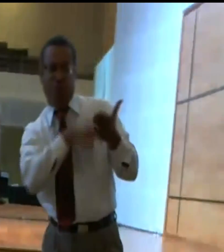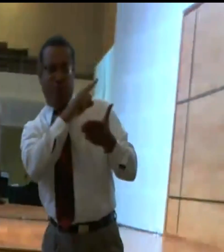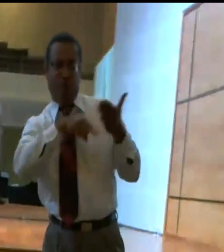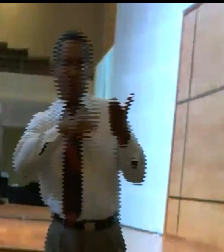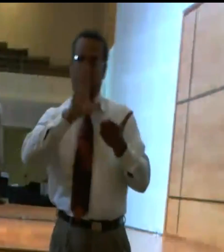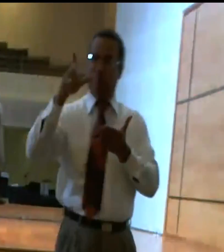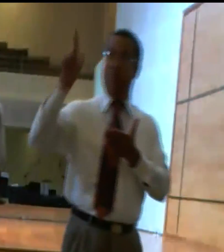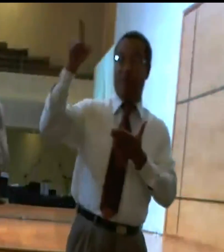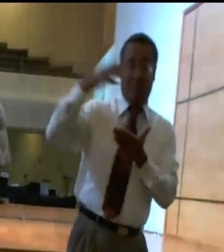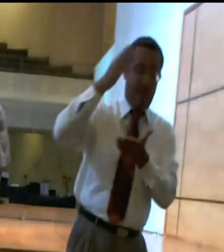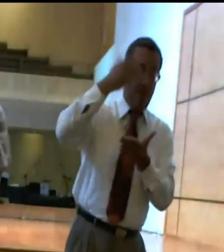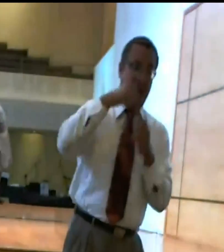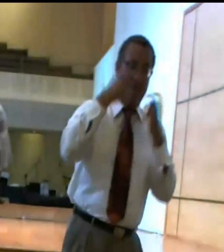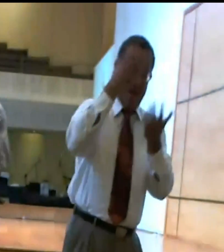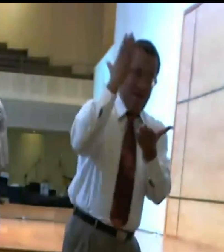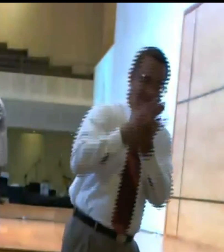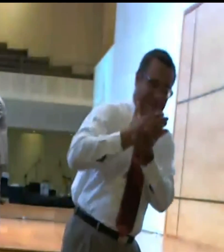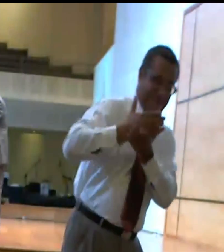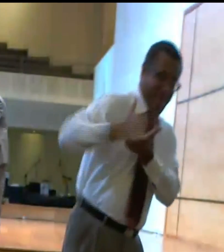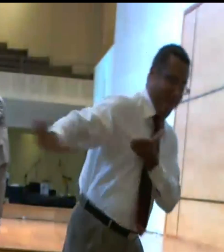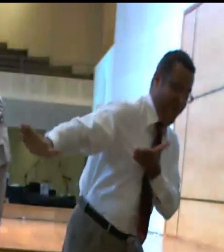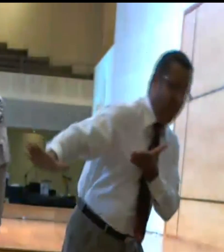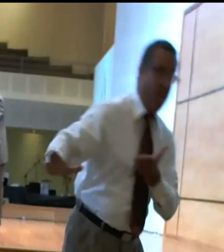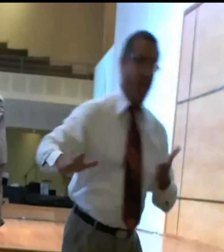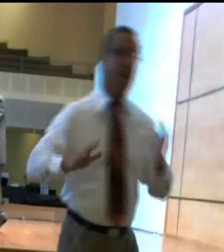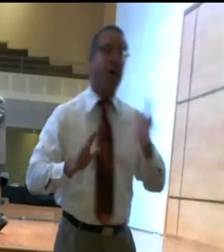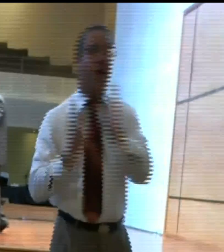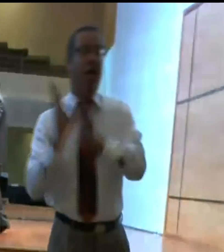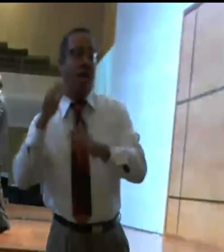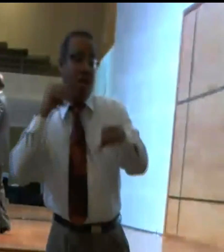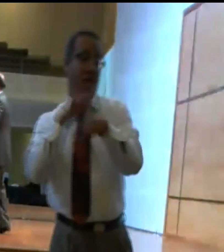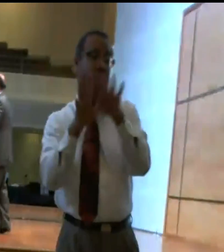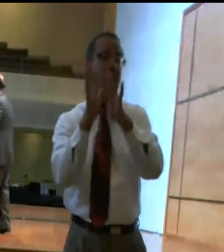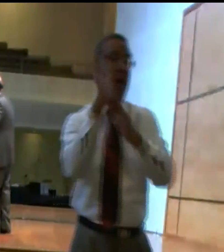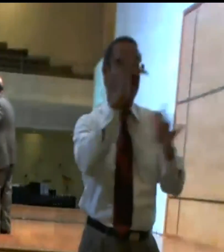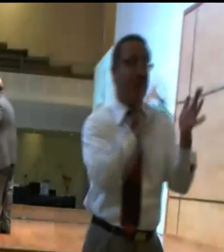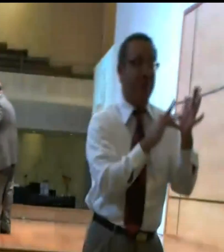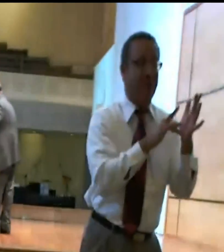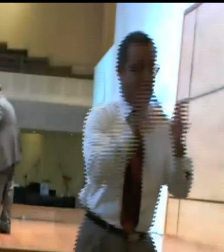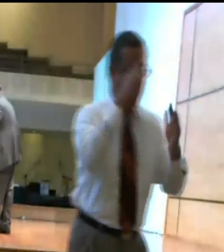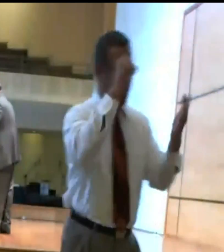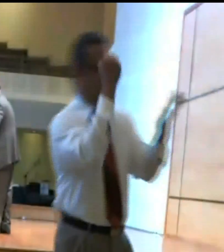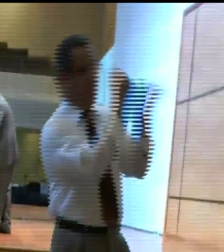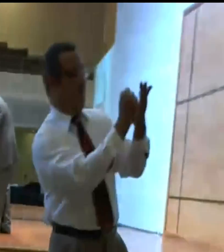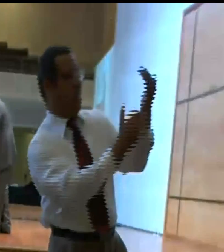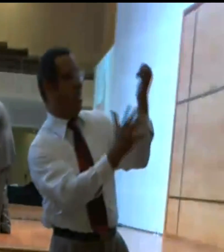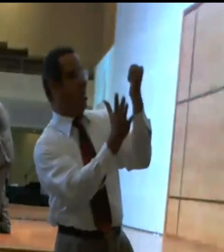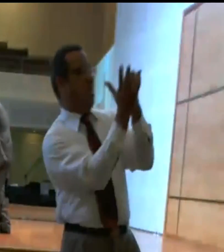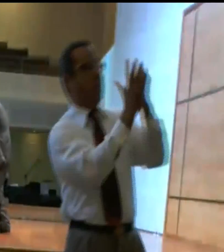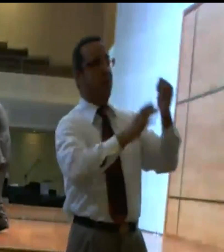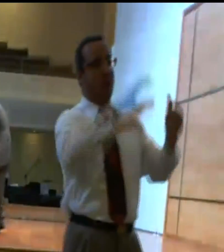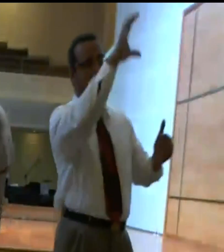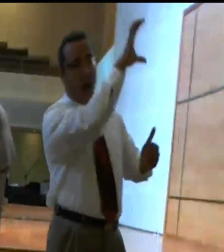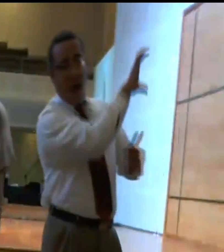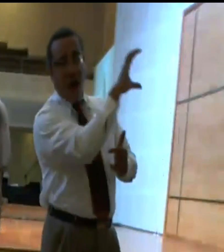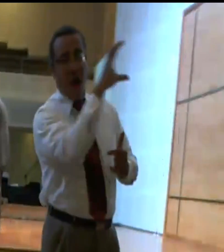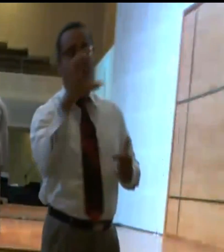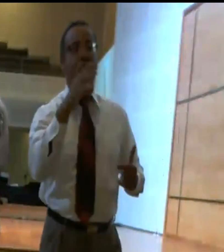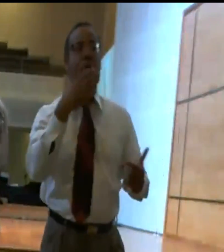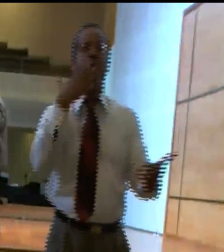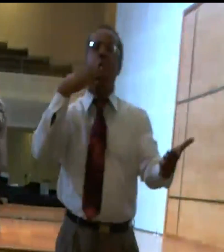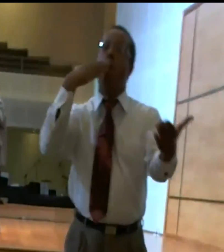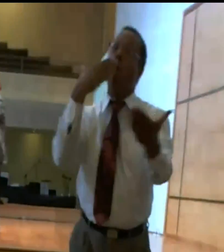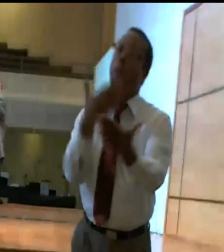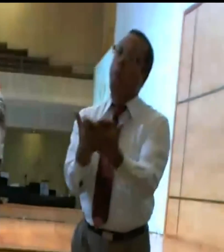nuestros pecados. Pero es al mismo tiempo un Dios bueno, un Dios perdonador, un Dios que nos recibe